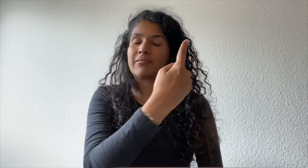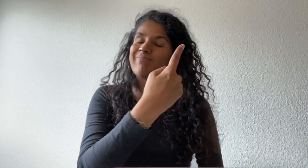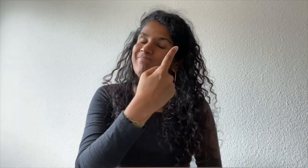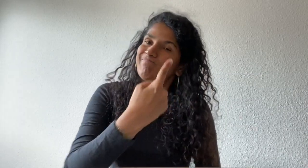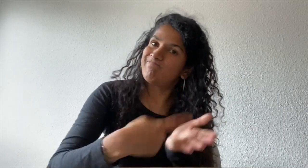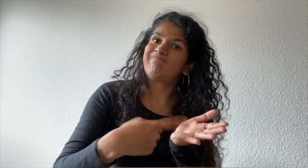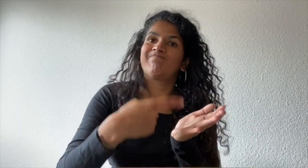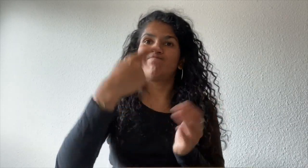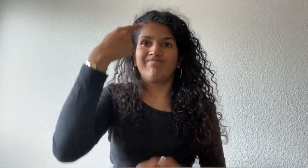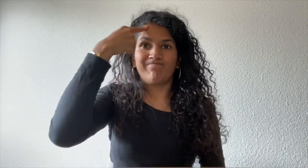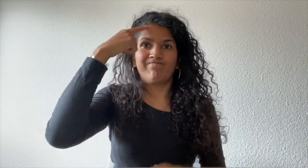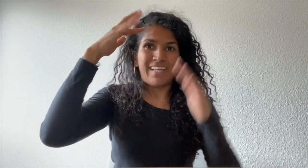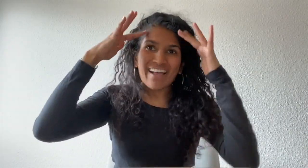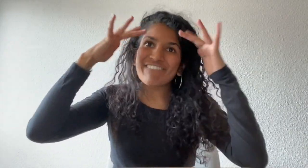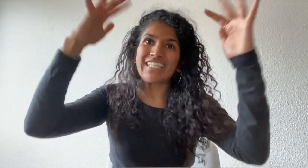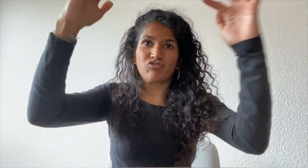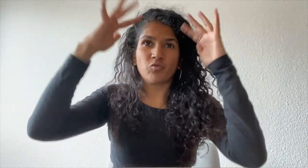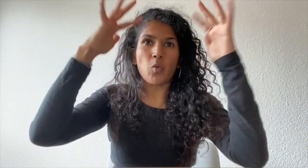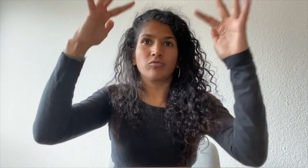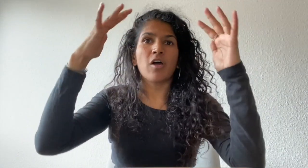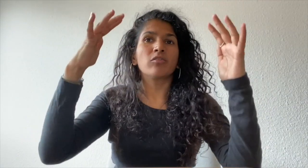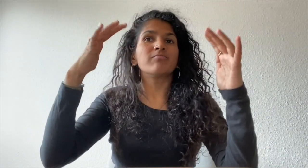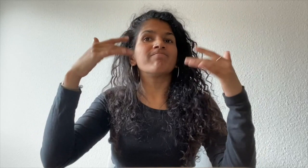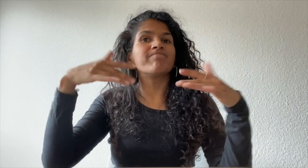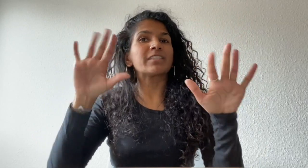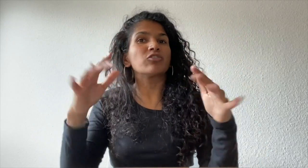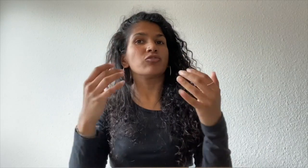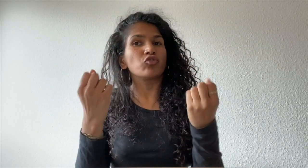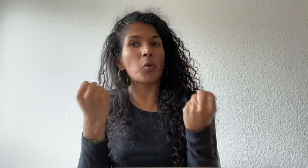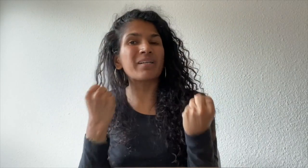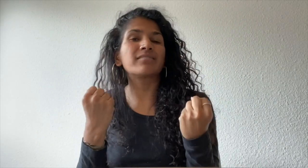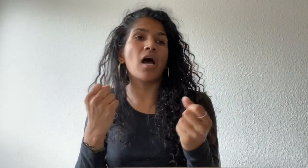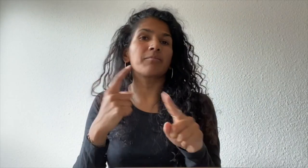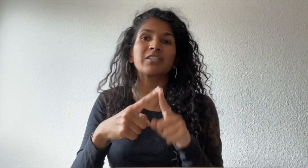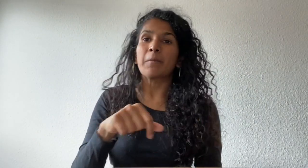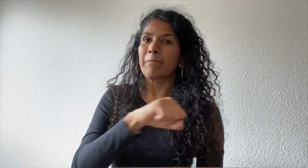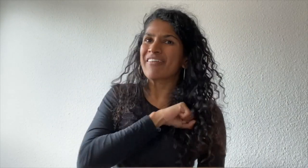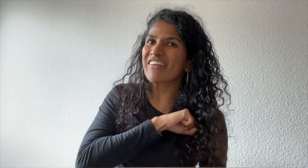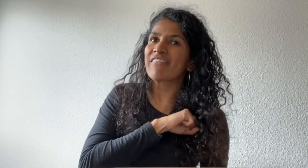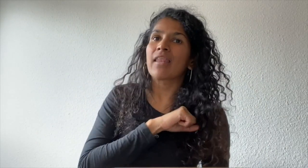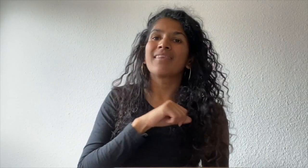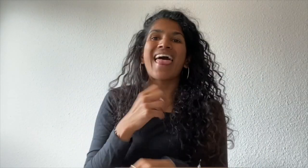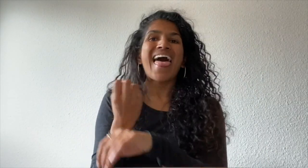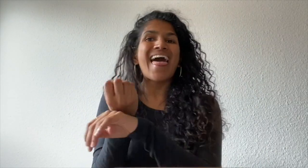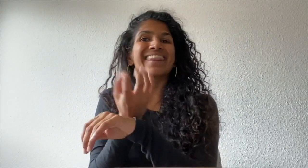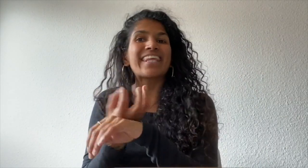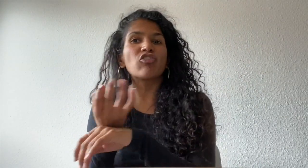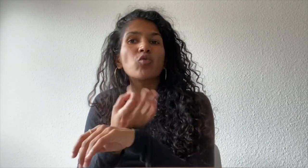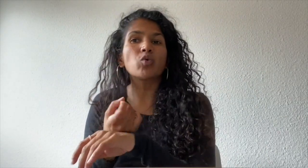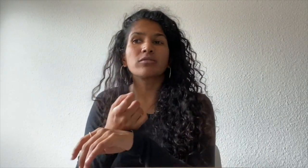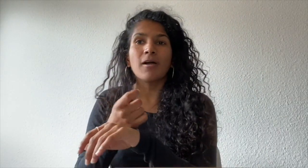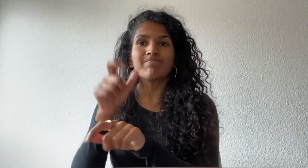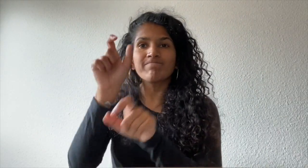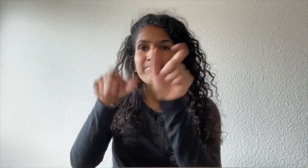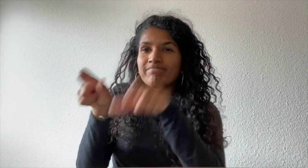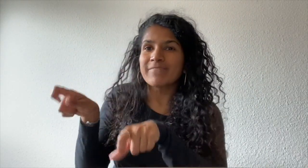von BIPOC-Frauen. Und diese forderten mehr Reflexion von